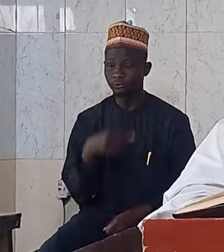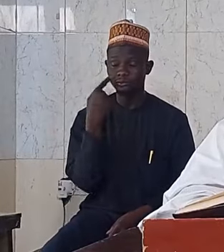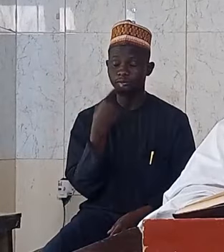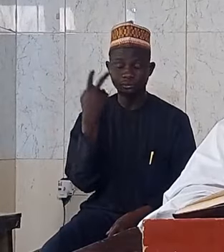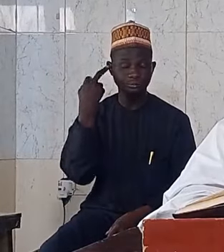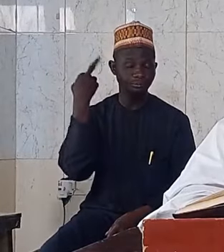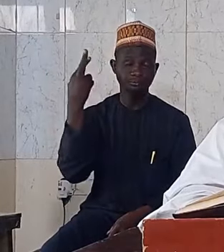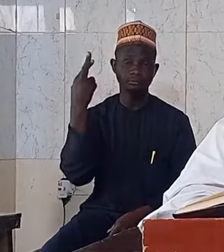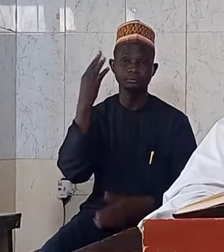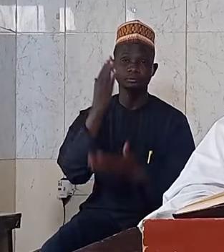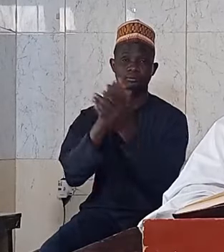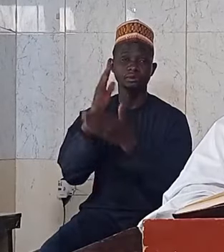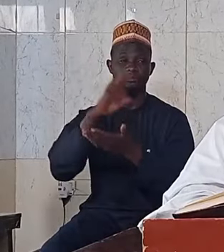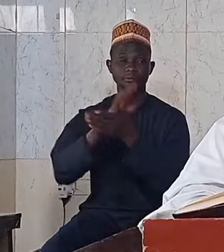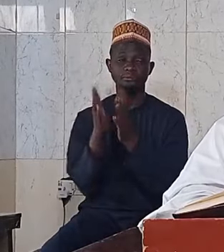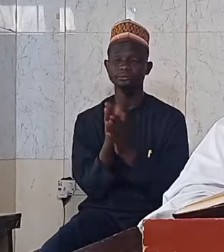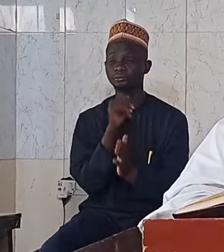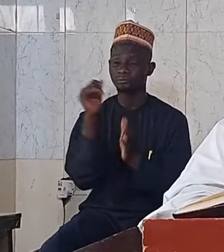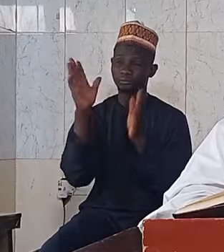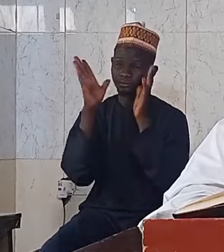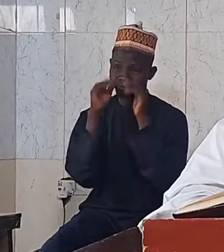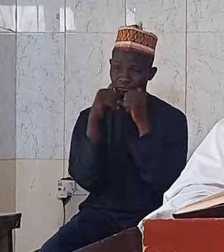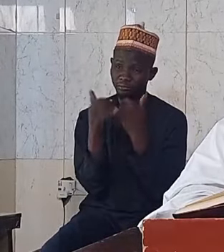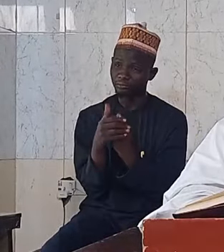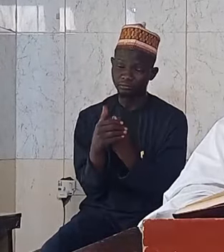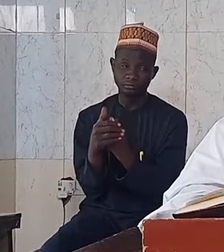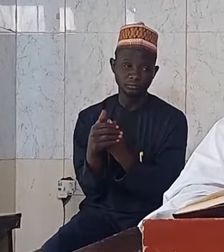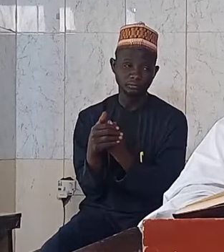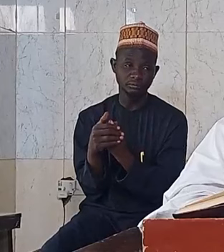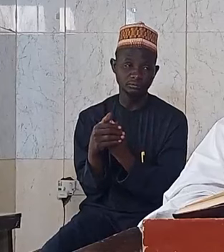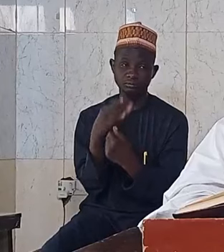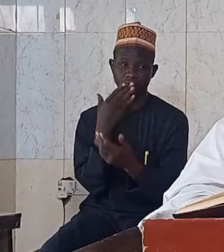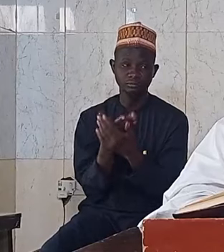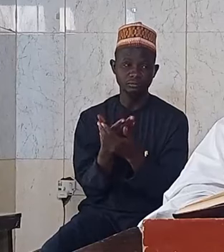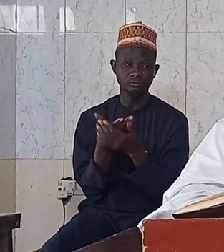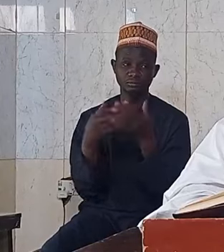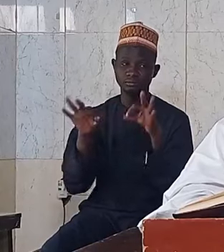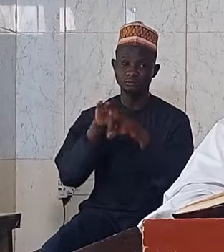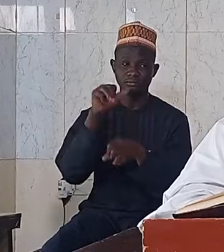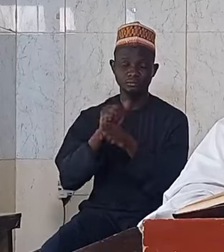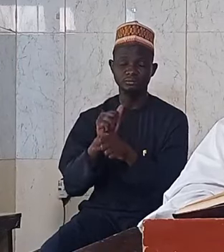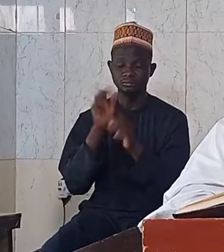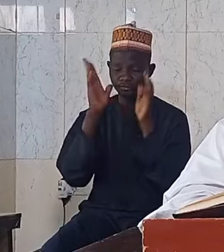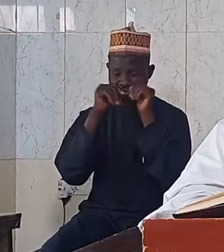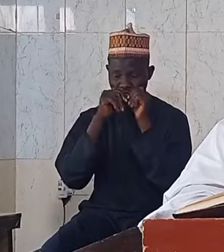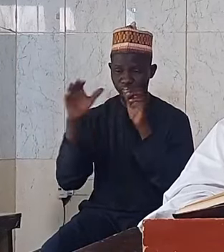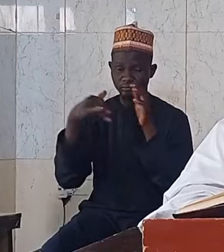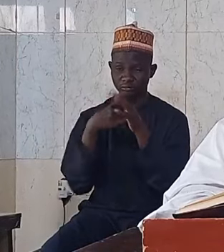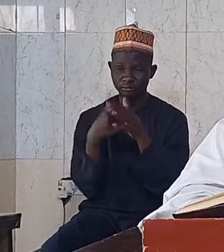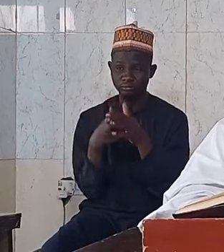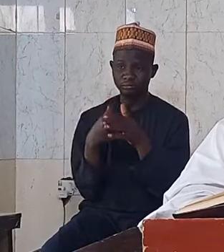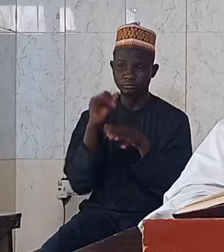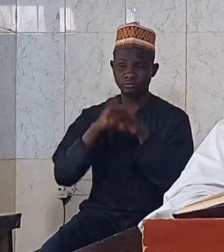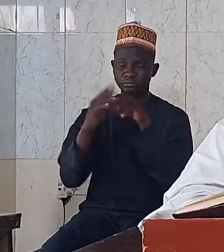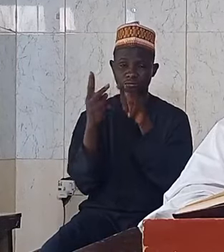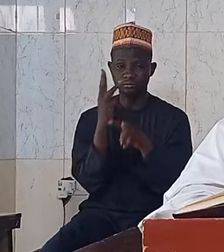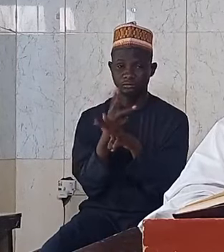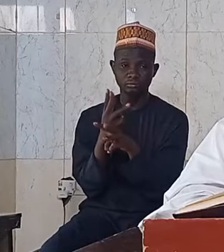tsare aka mai da su ba musulmi ba to yana daga cikin babban aikin da muminai za su yi a ƙasar